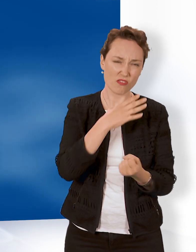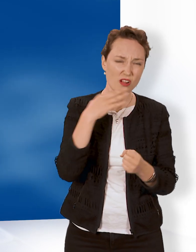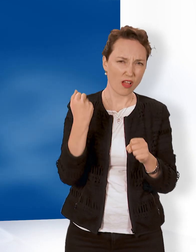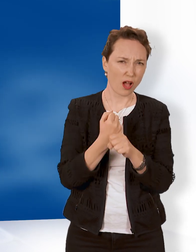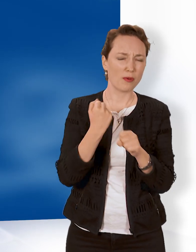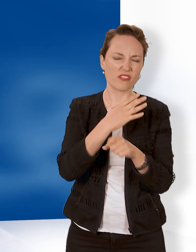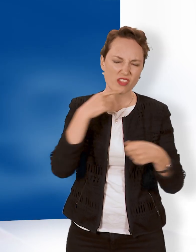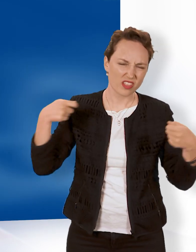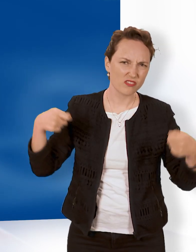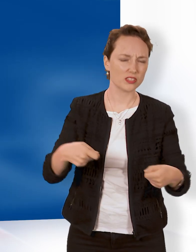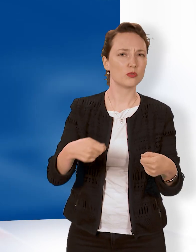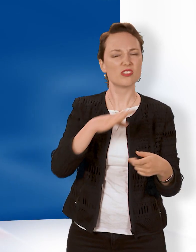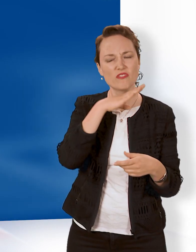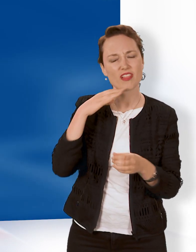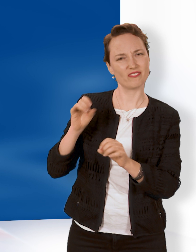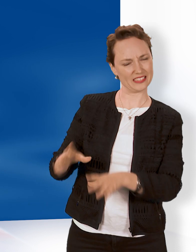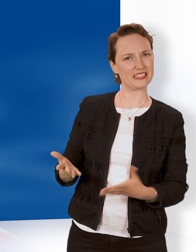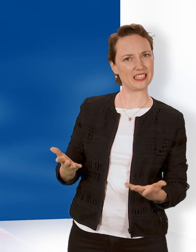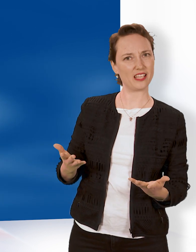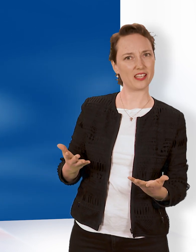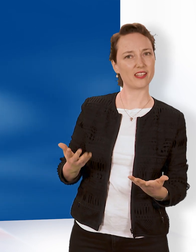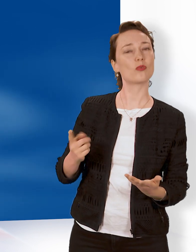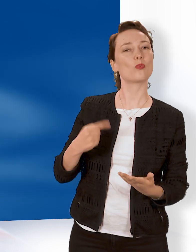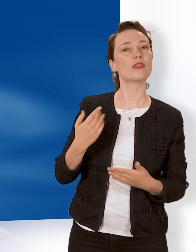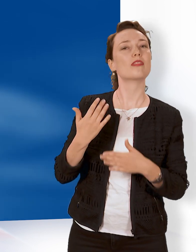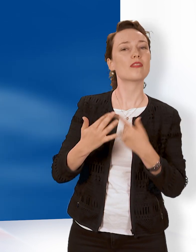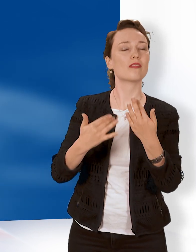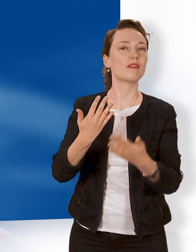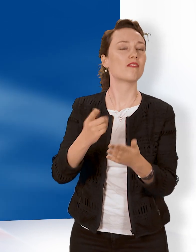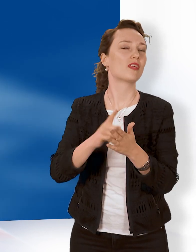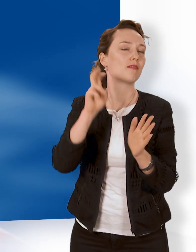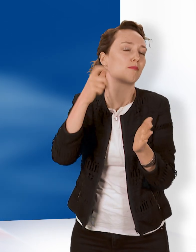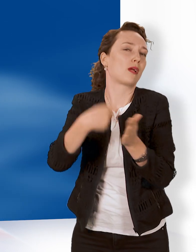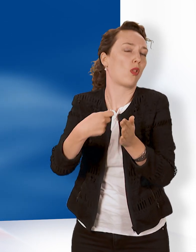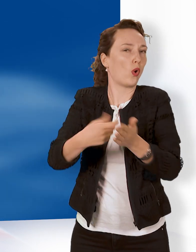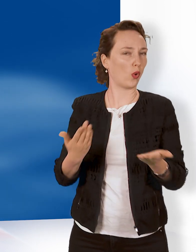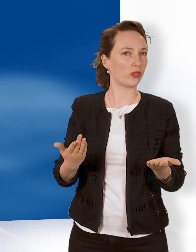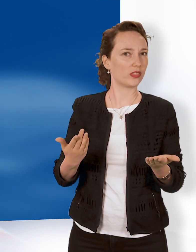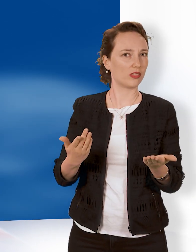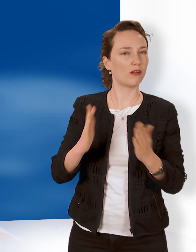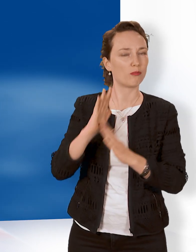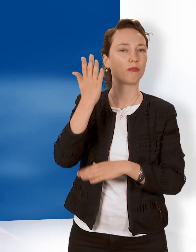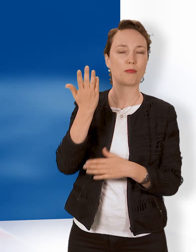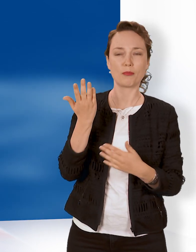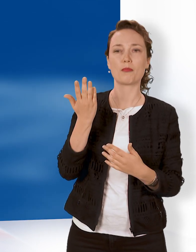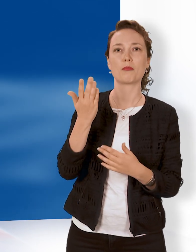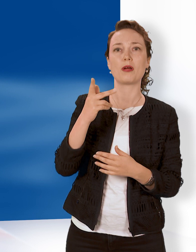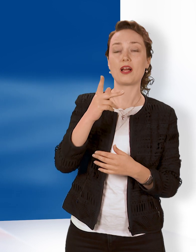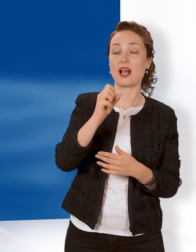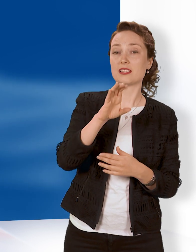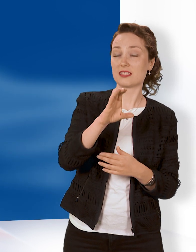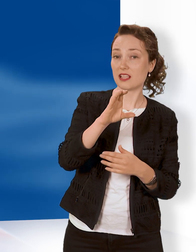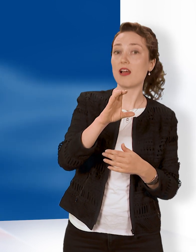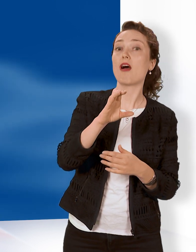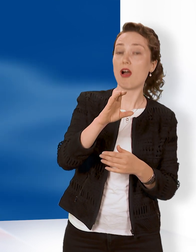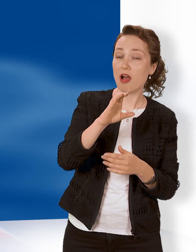auf viel verzichtet und das hat sich dann insofern ausbezahlt, sage ich mal, dass es vom KSC dann sogar